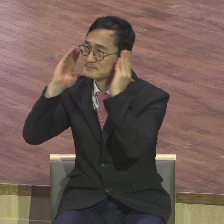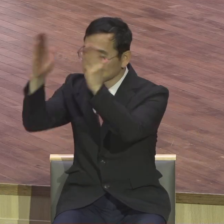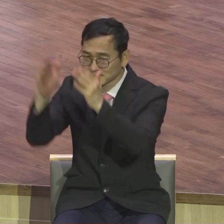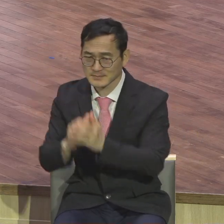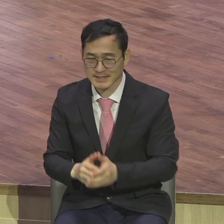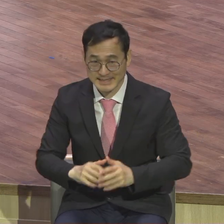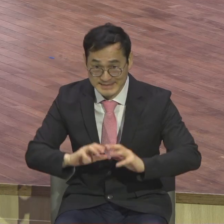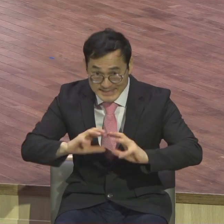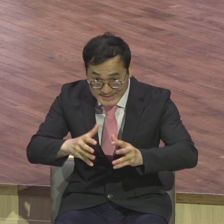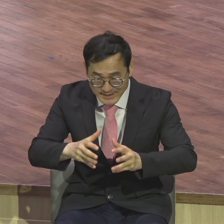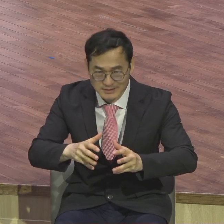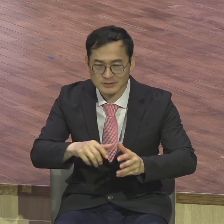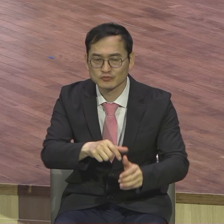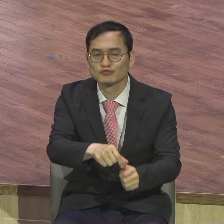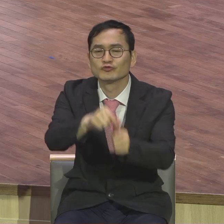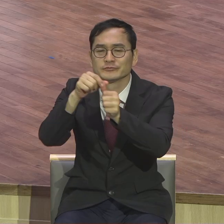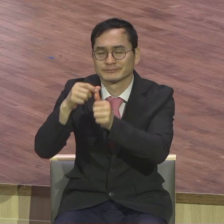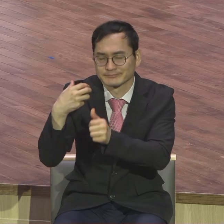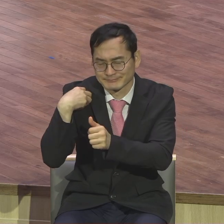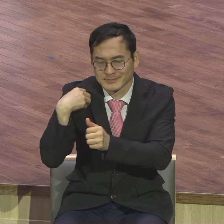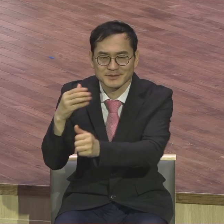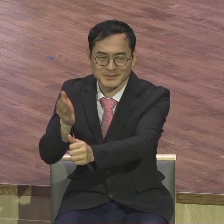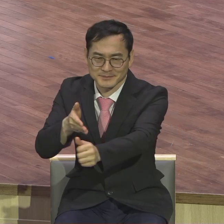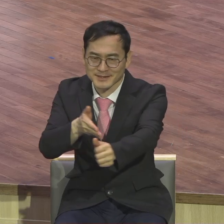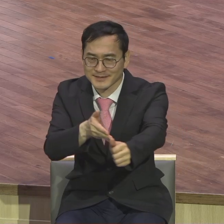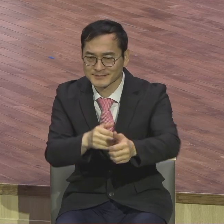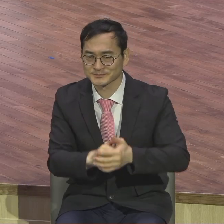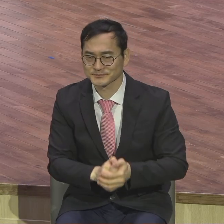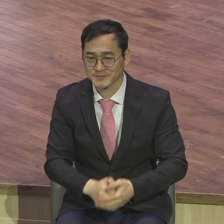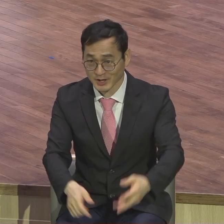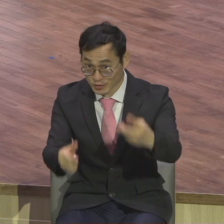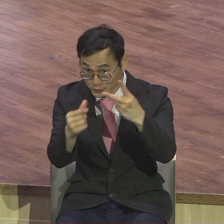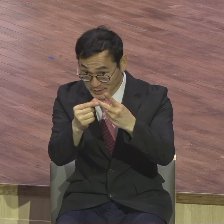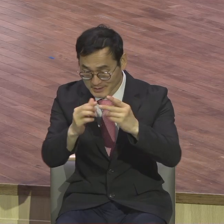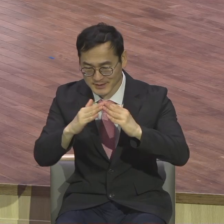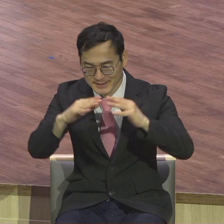나가시기를 제목으로 축복합니다. 둘째로 이웃사랑입니다.